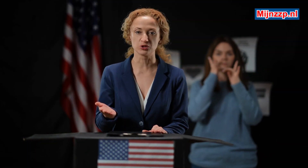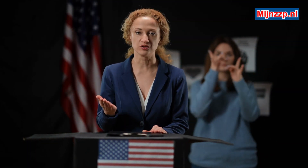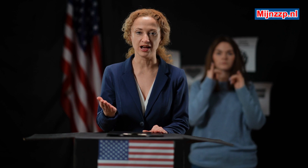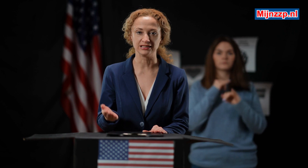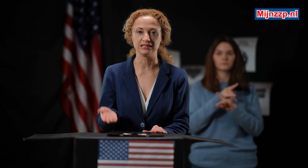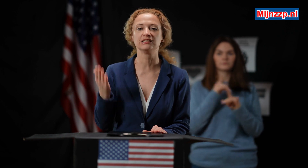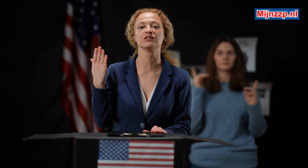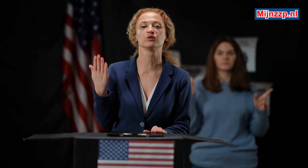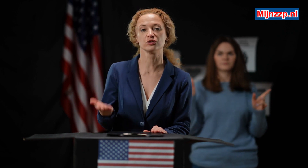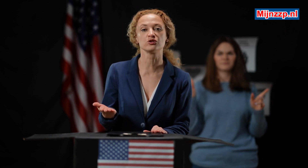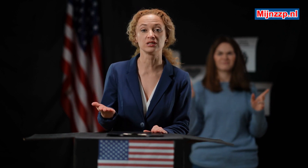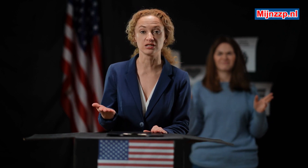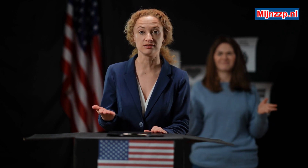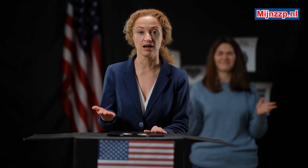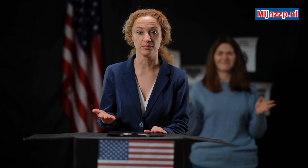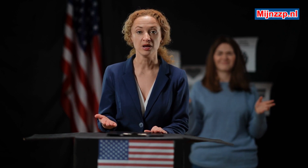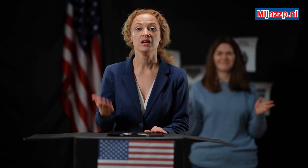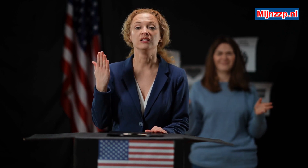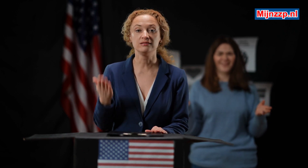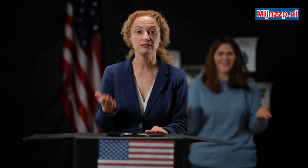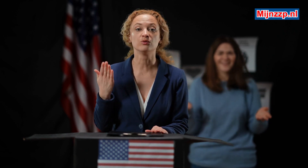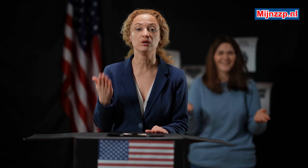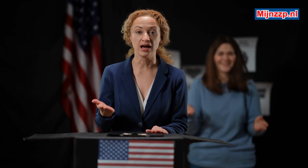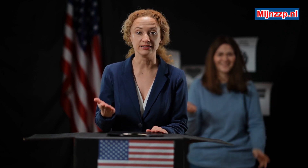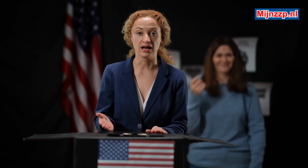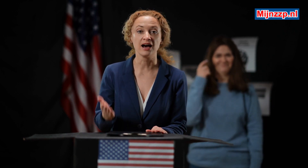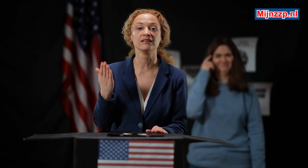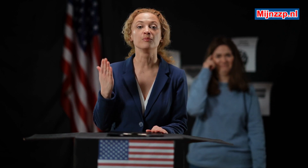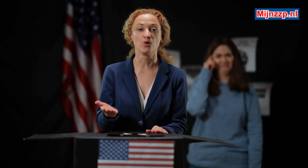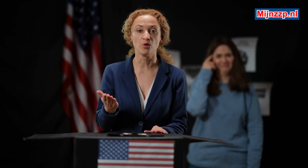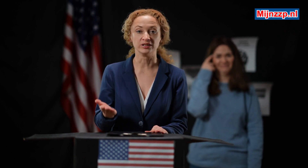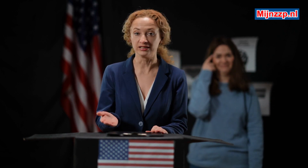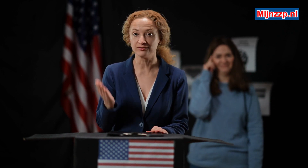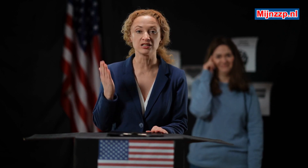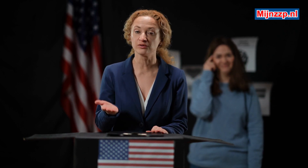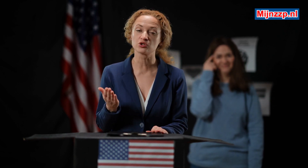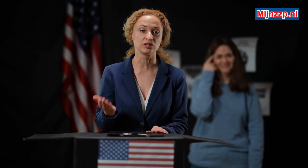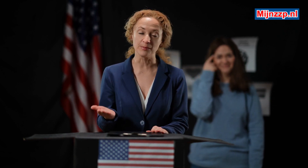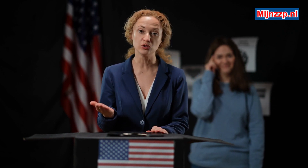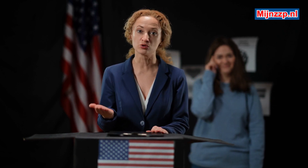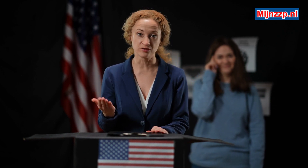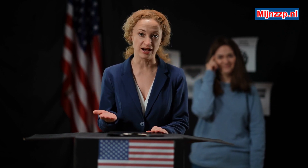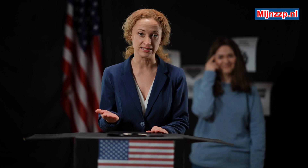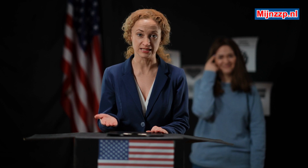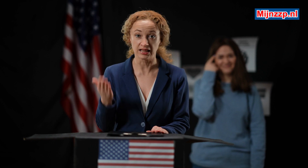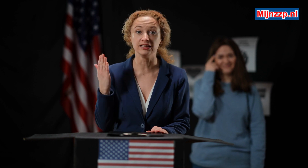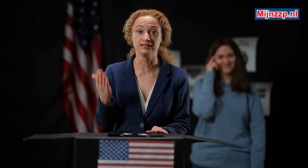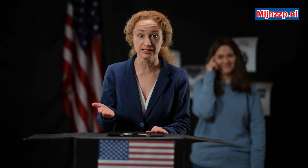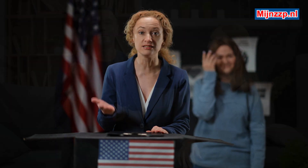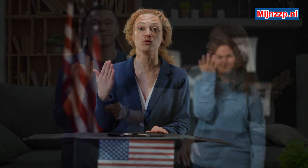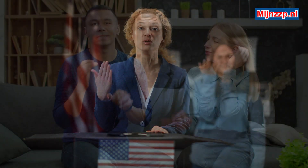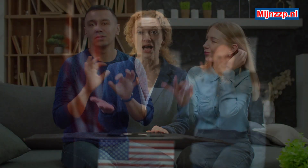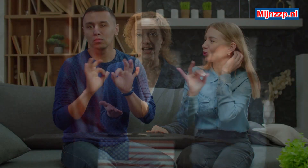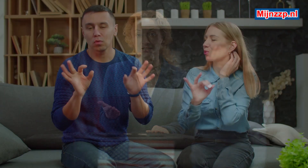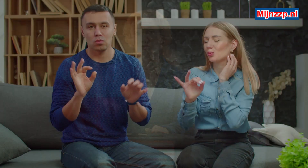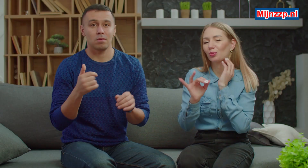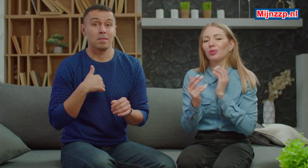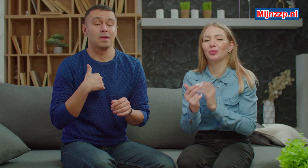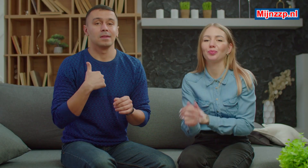Als Gebärdensprachdolmetscher können sie Gästen auf verschiedene Arten anwenden, zum Beispiel mit den Händen, dem